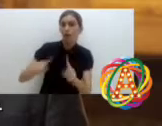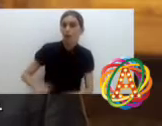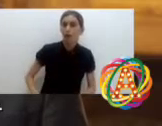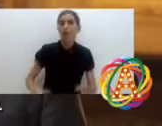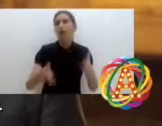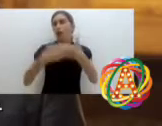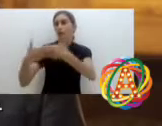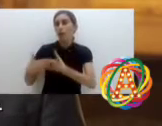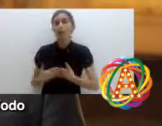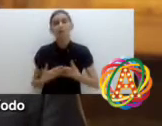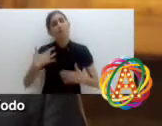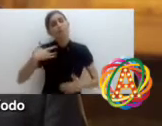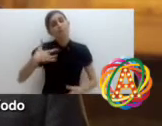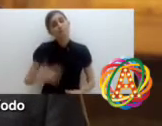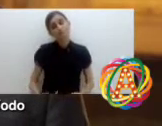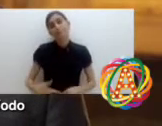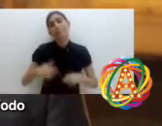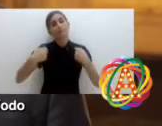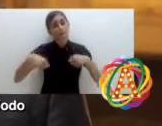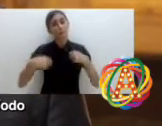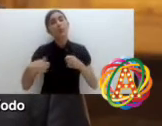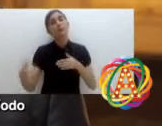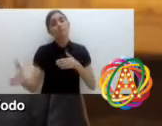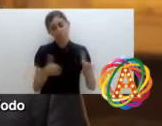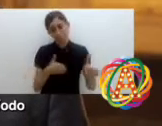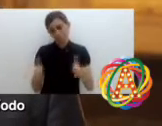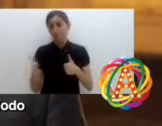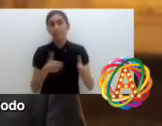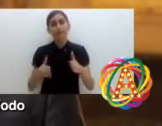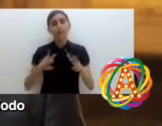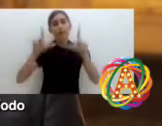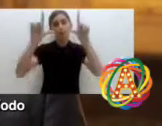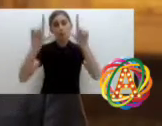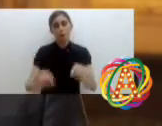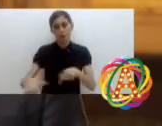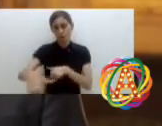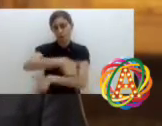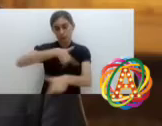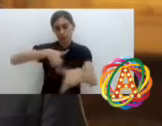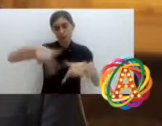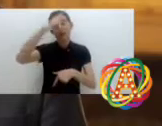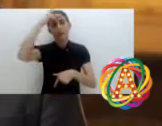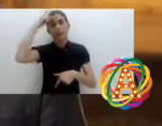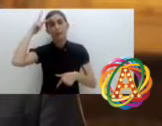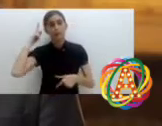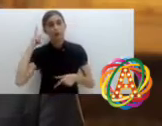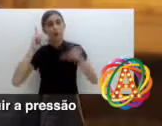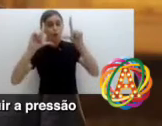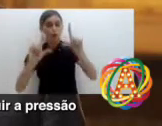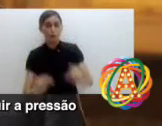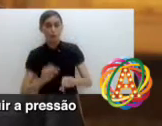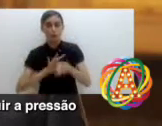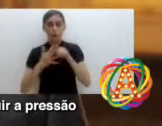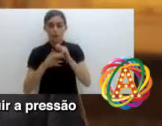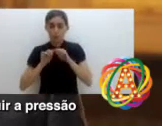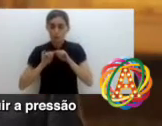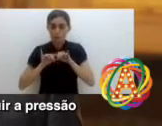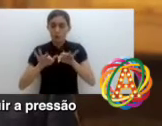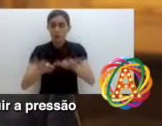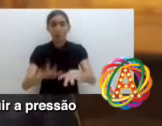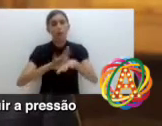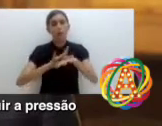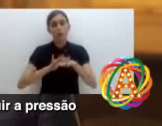cansados de restrições. Infelizmente, precisamos de mais esse período de menor circulação de pessoas para